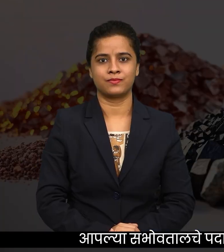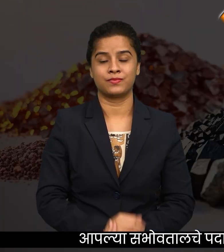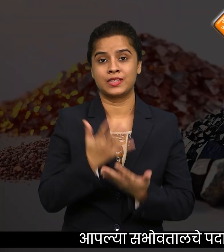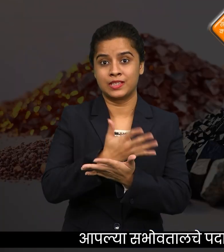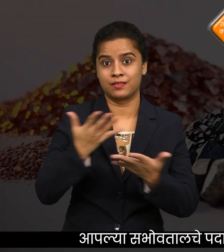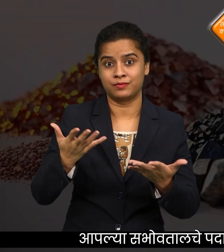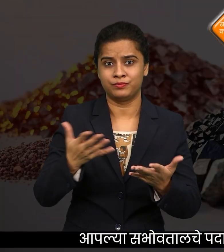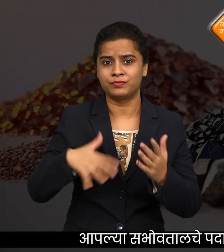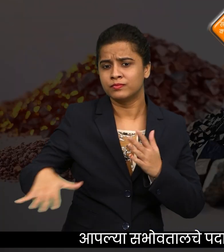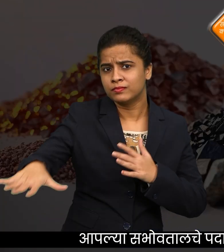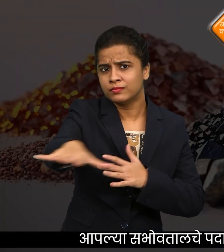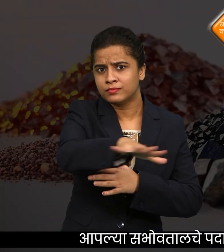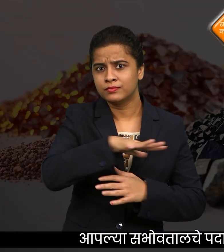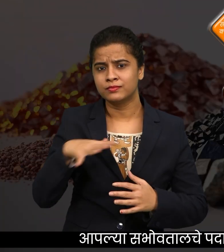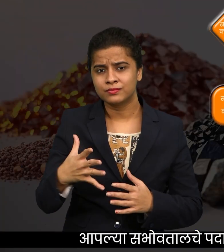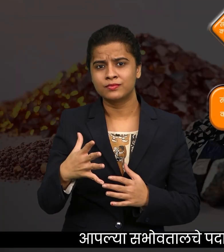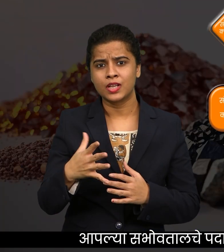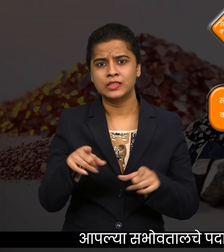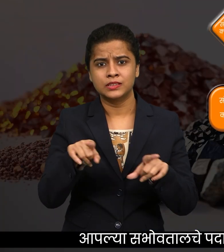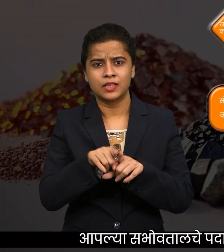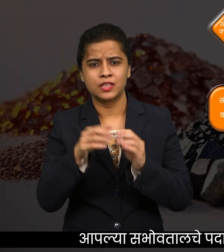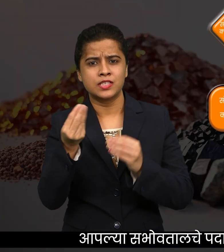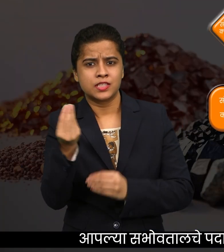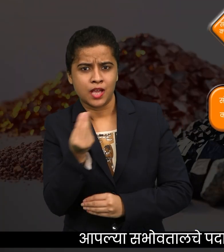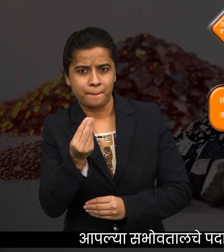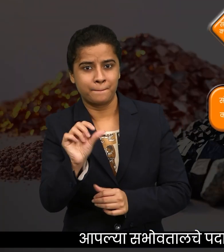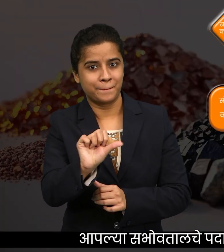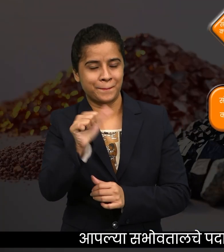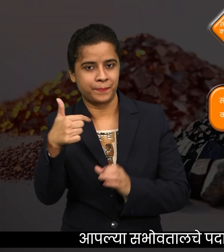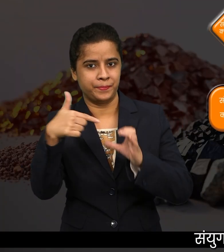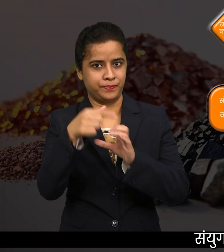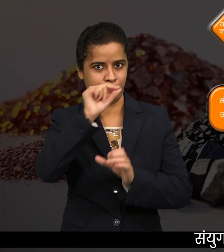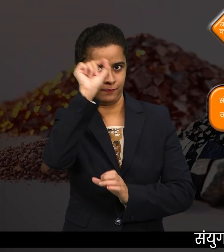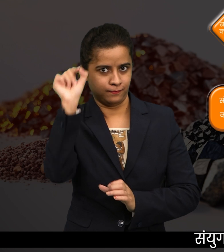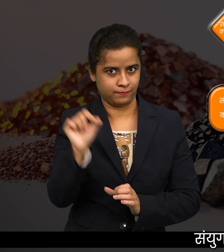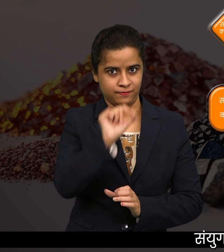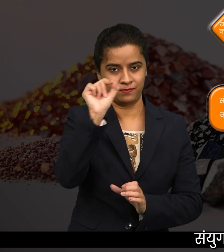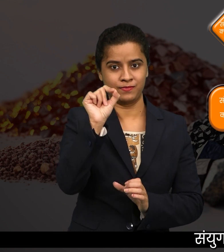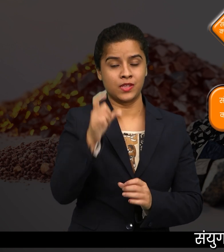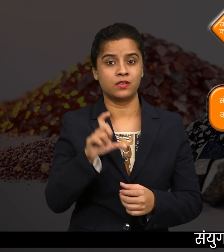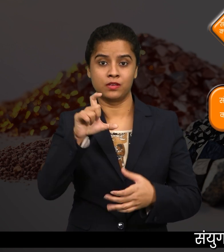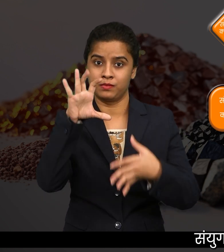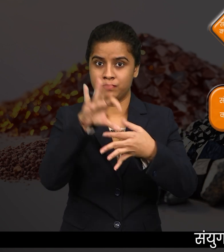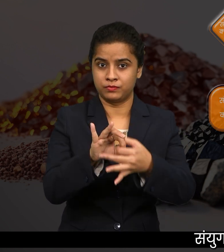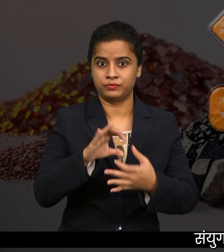आपल्या सभोवतालचे पदार्थ काही किंवा इतर घटकांच्या किंवा त्यांच्या संयुगांच्या स्वरूपात असतात.